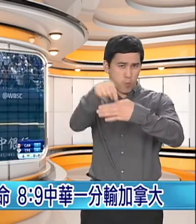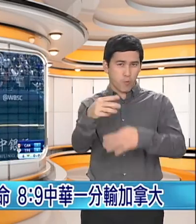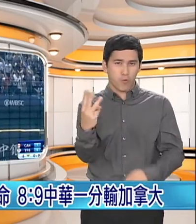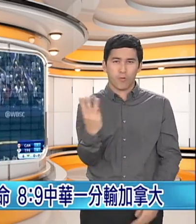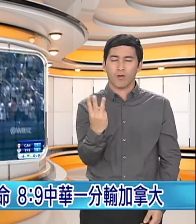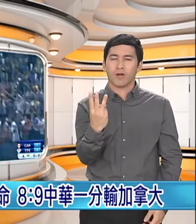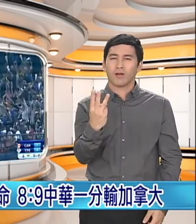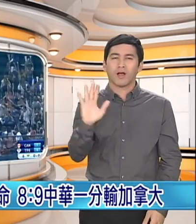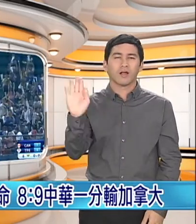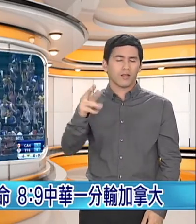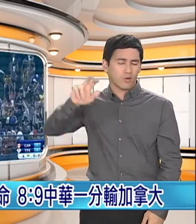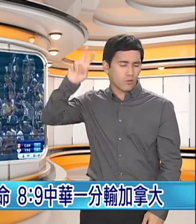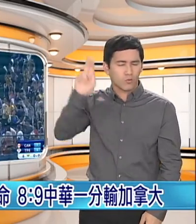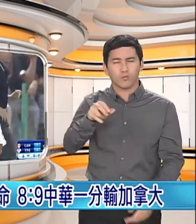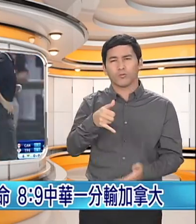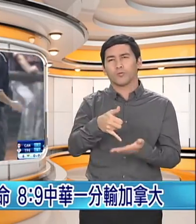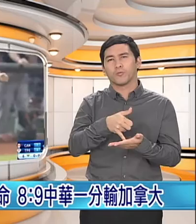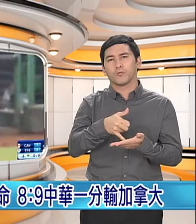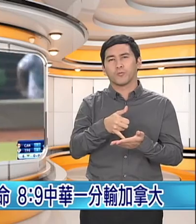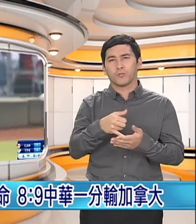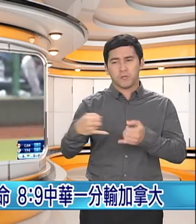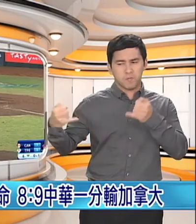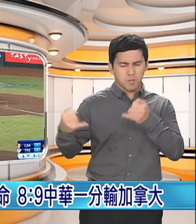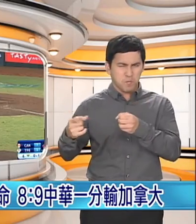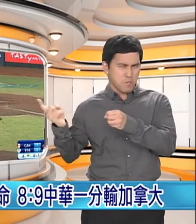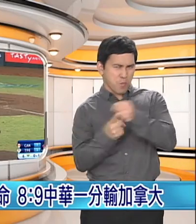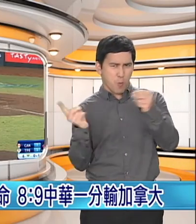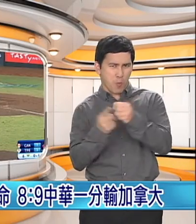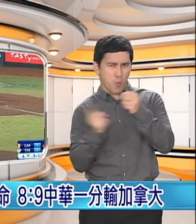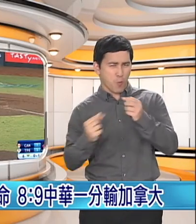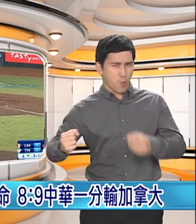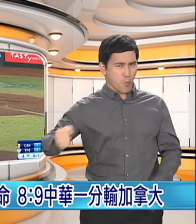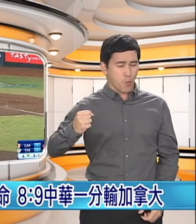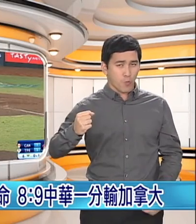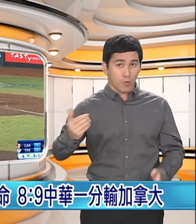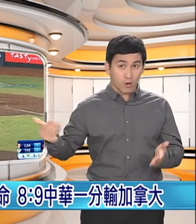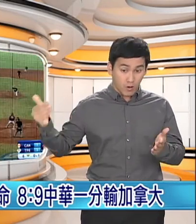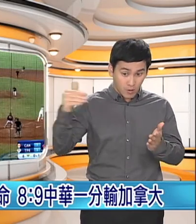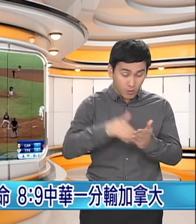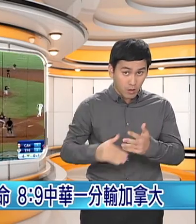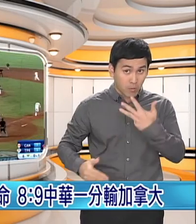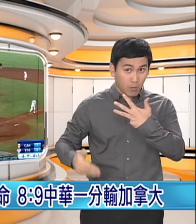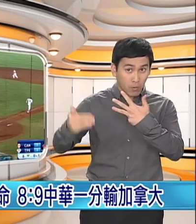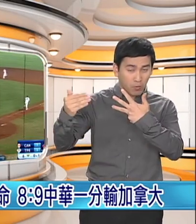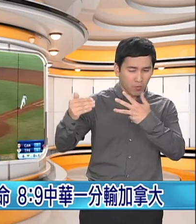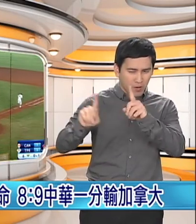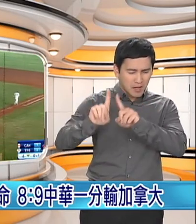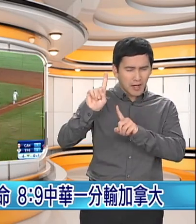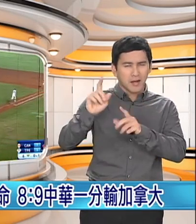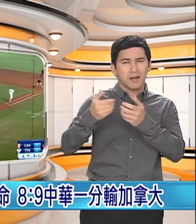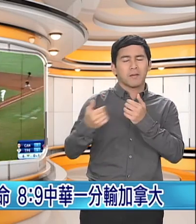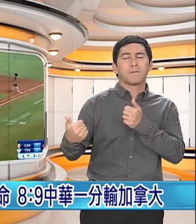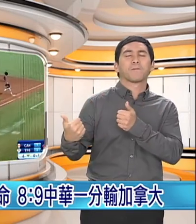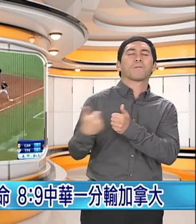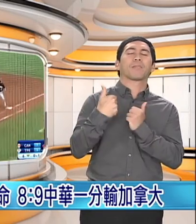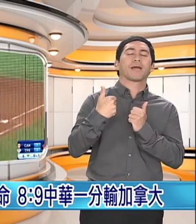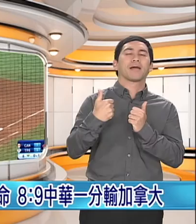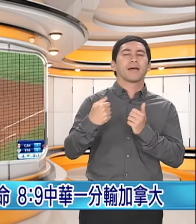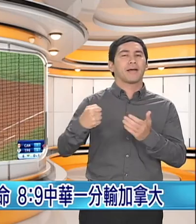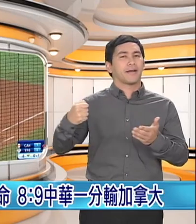全力打不過投手無法壓制加拿大打擊火力中場是以八比九一分之